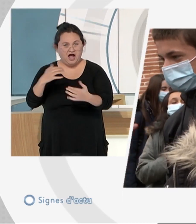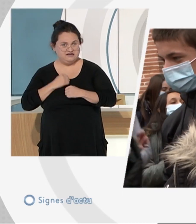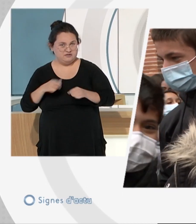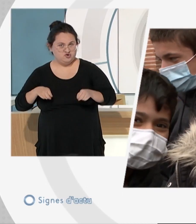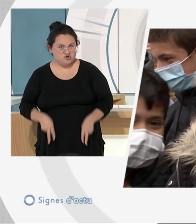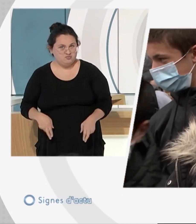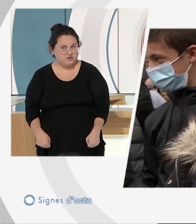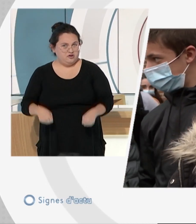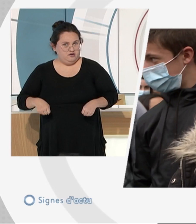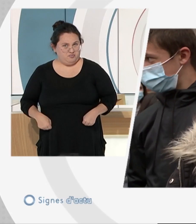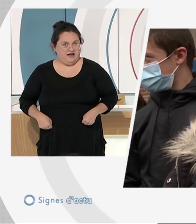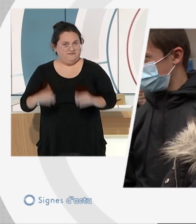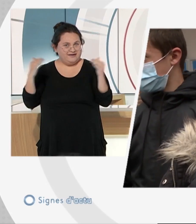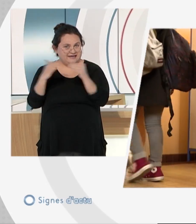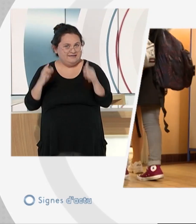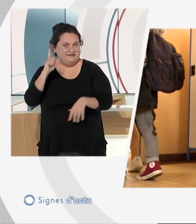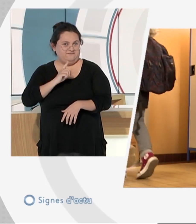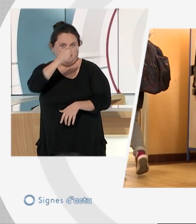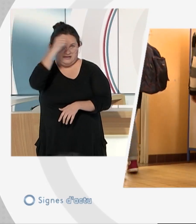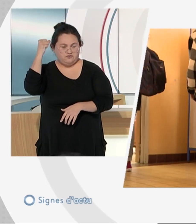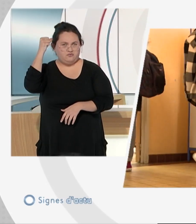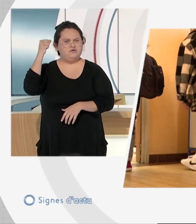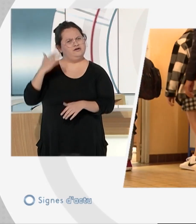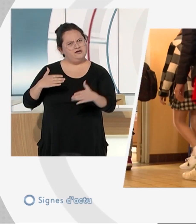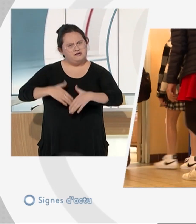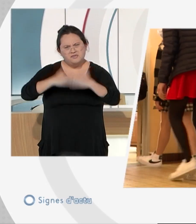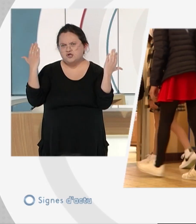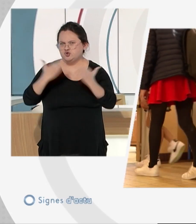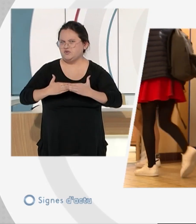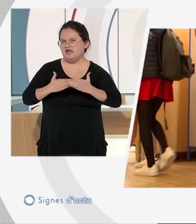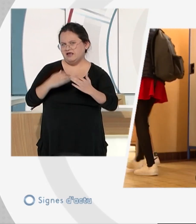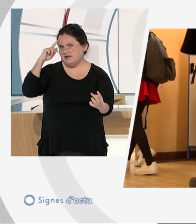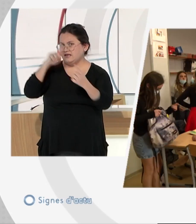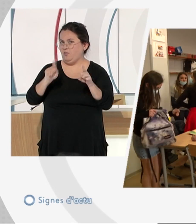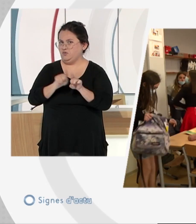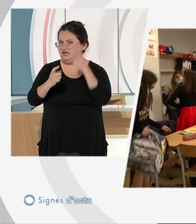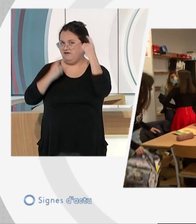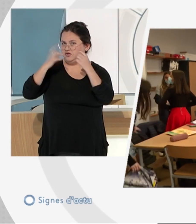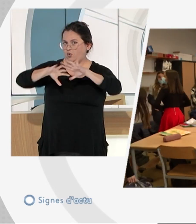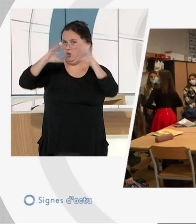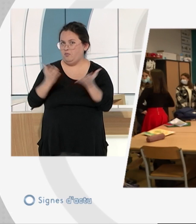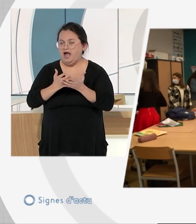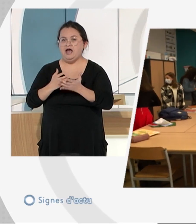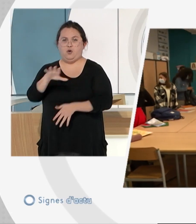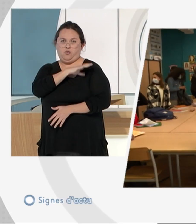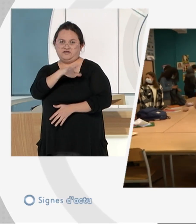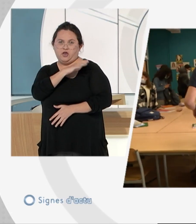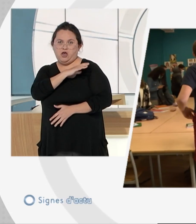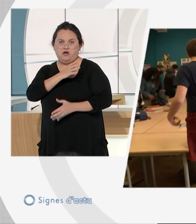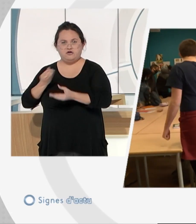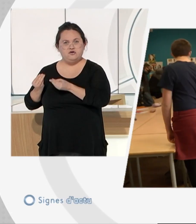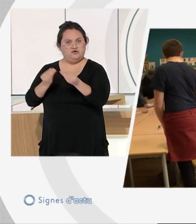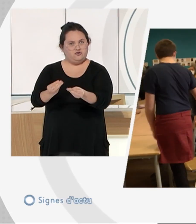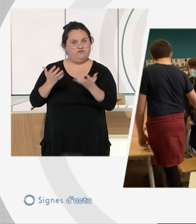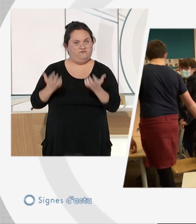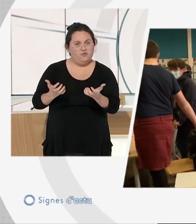jupe pour l'égalité filles-garçons. Car au-delà de la jupe, c'est une réflexion globale que veut mener l'équipe pédagogique. La mission du jour